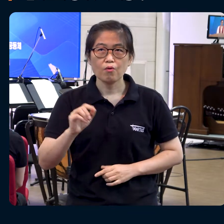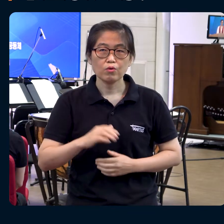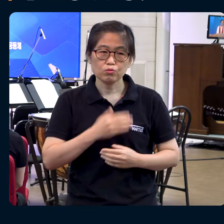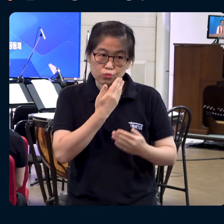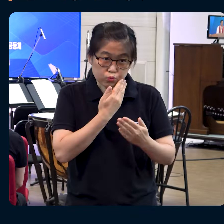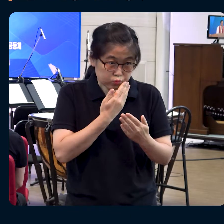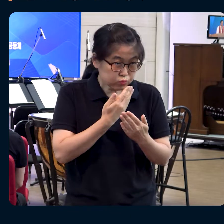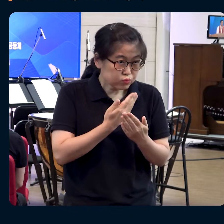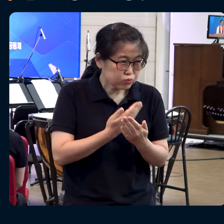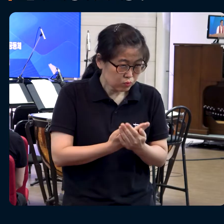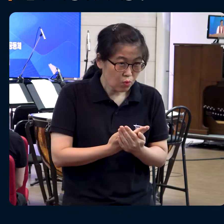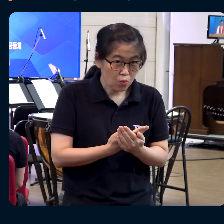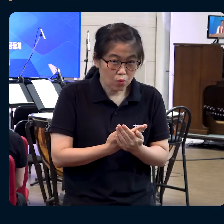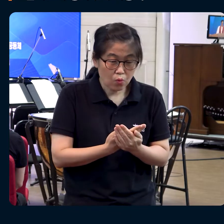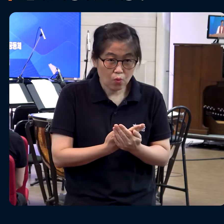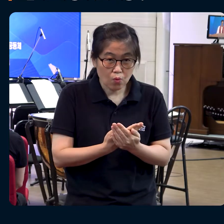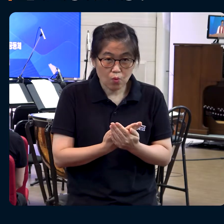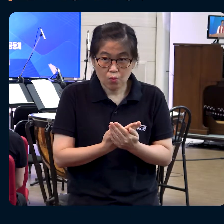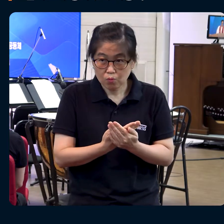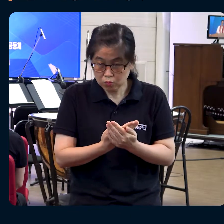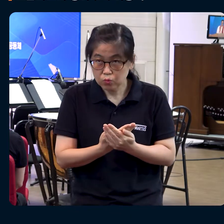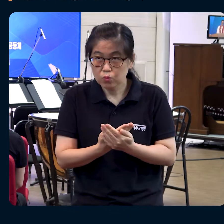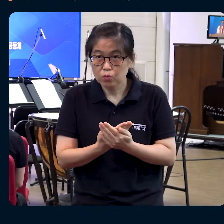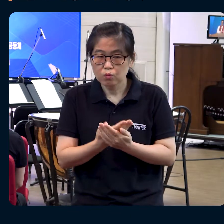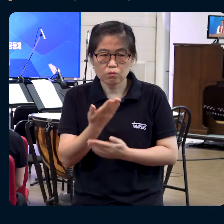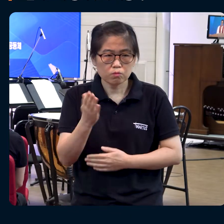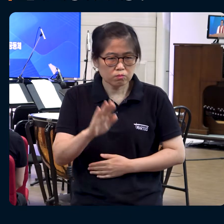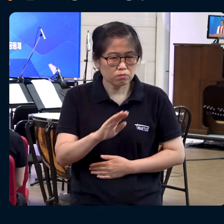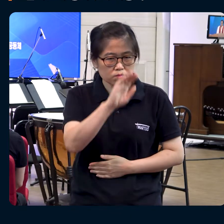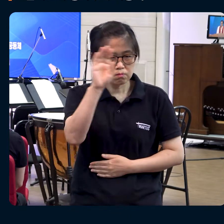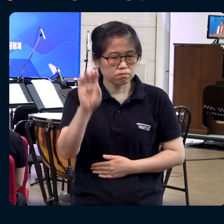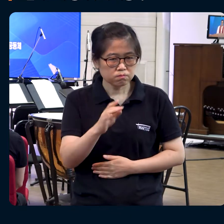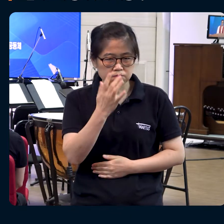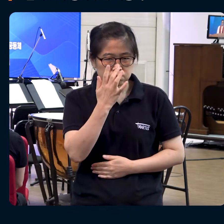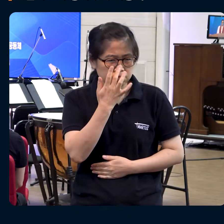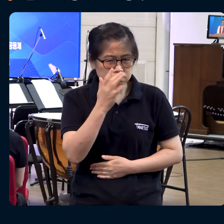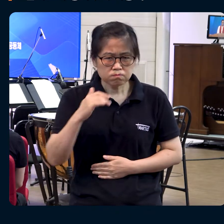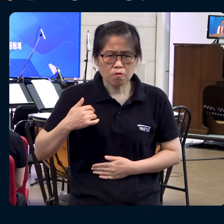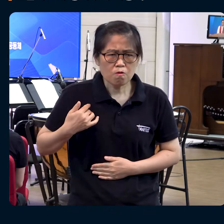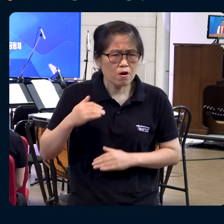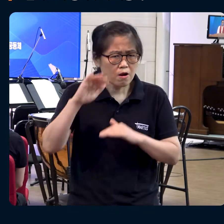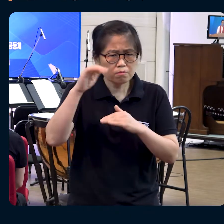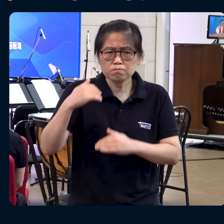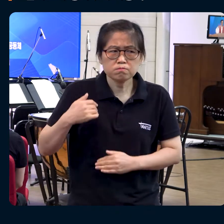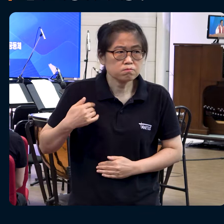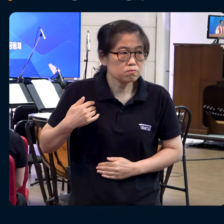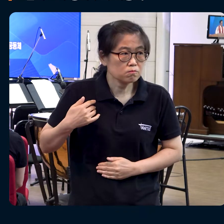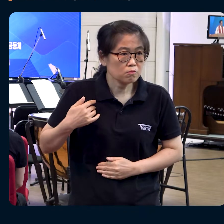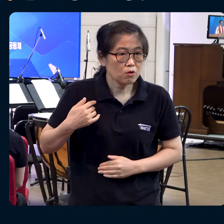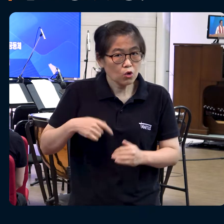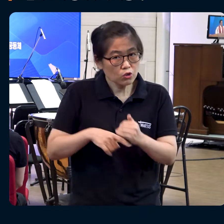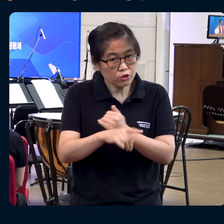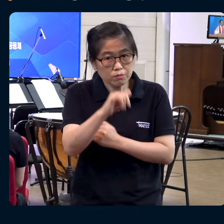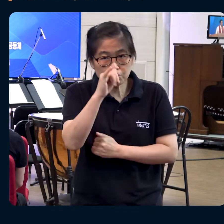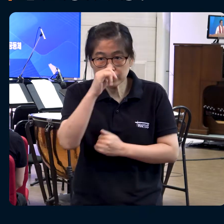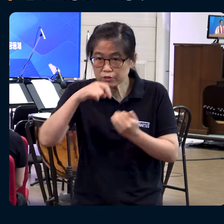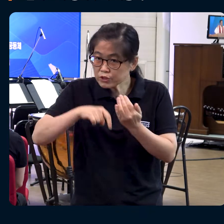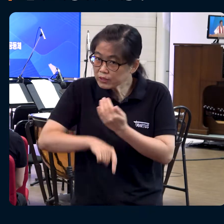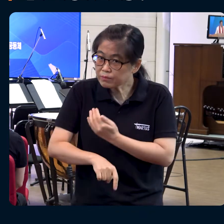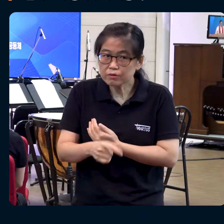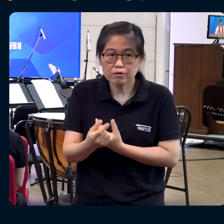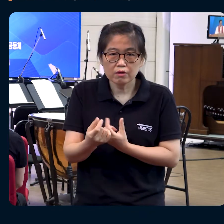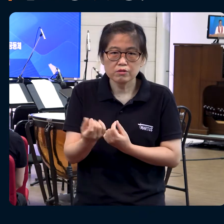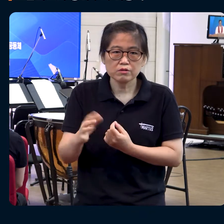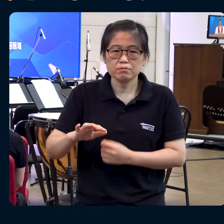굉장히 뭔가 중요한 것 같긴 한데, 그런데 이게 무엇인지 도저히 알 수가 없습니다. 굉장히 의미가 있는 것 같은데 그